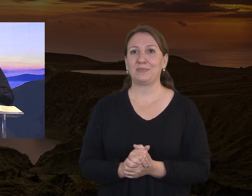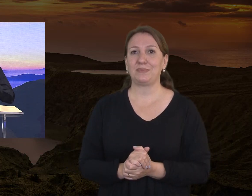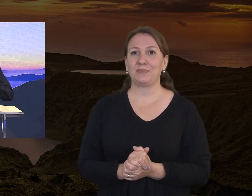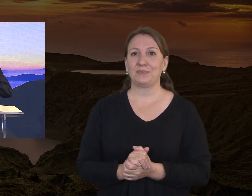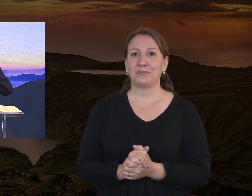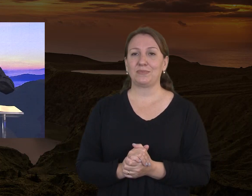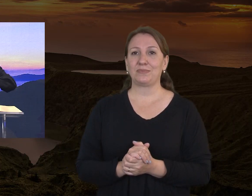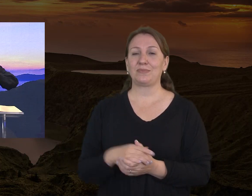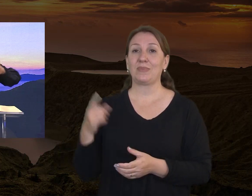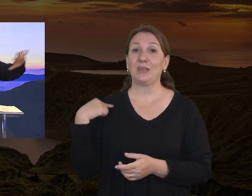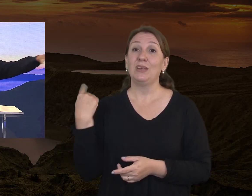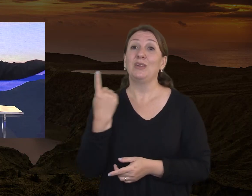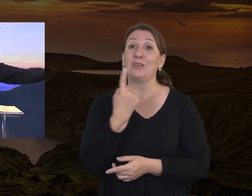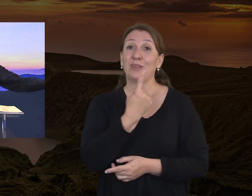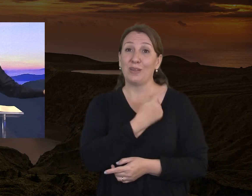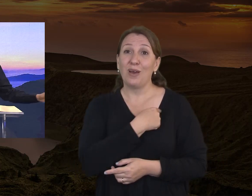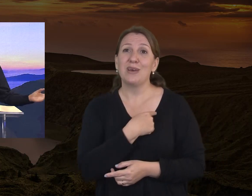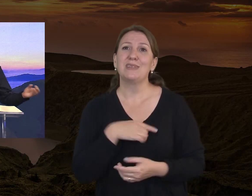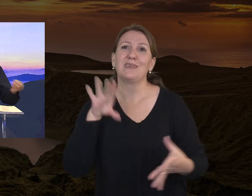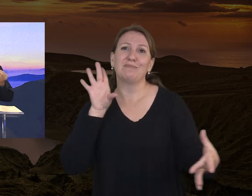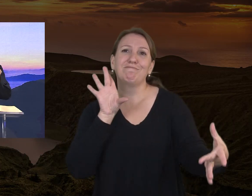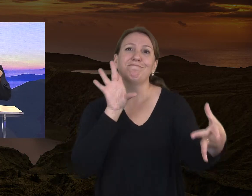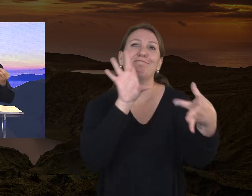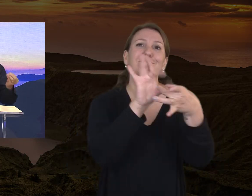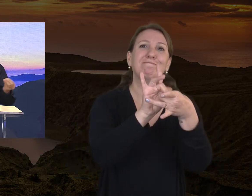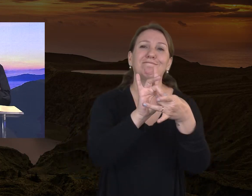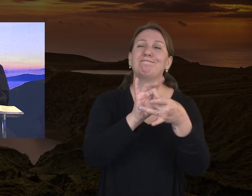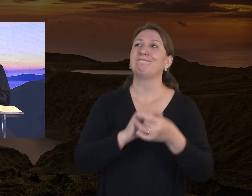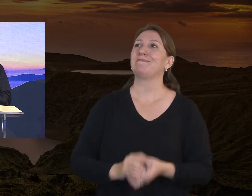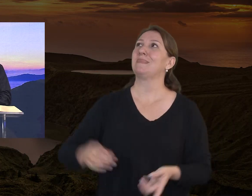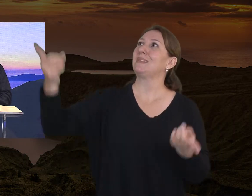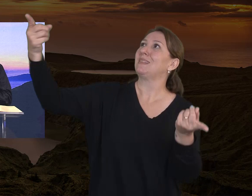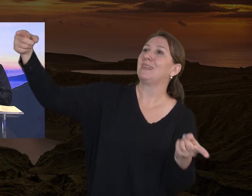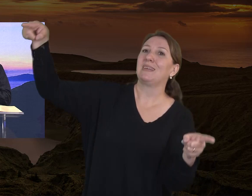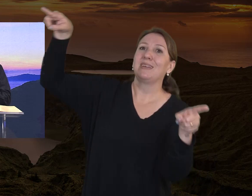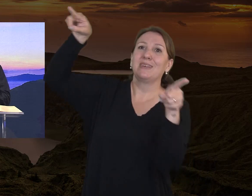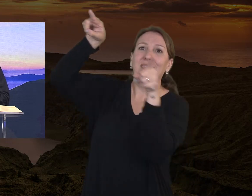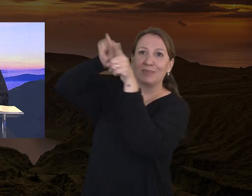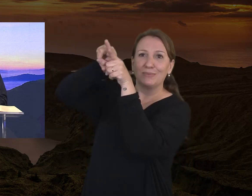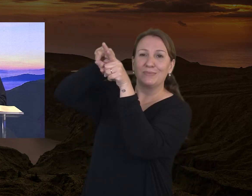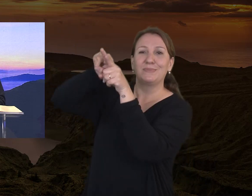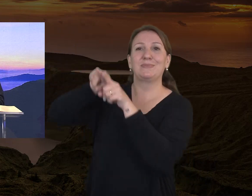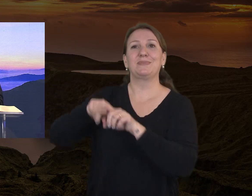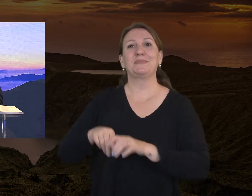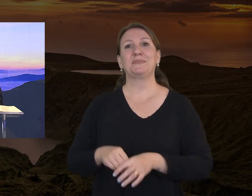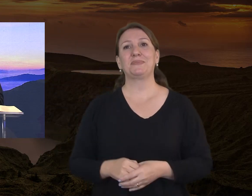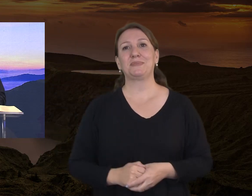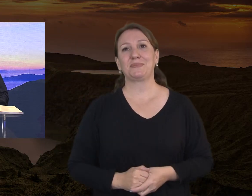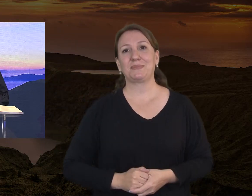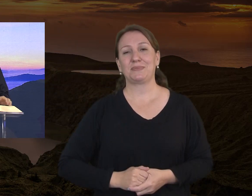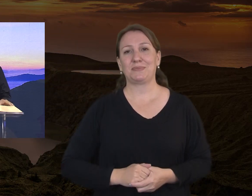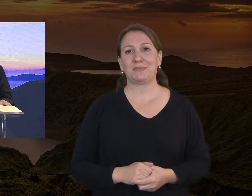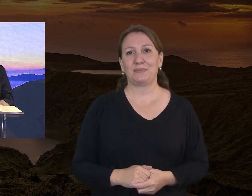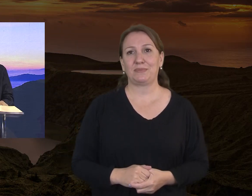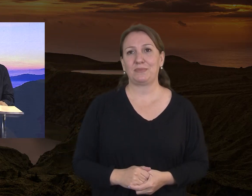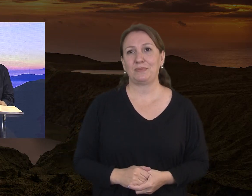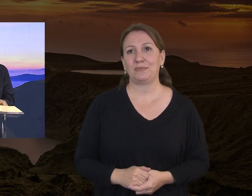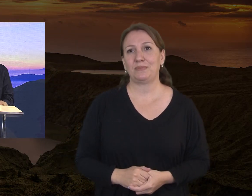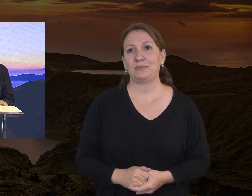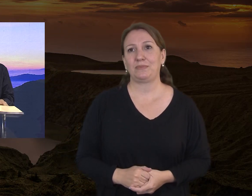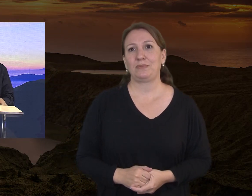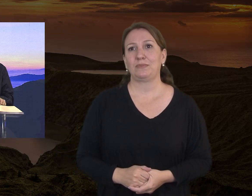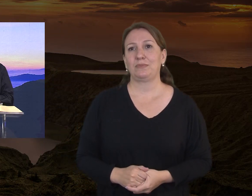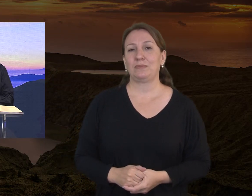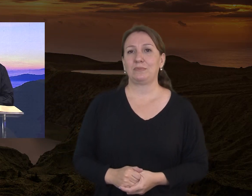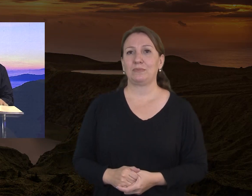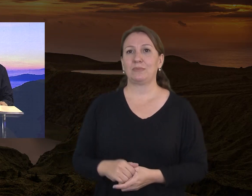homem. E nós vamos reconectar toda a criação com Deus. E vou